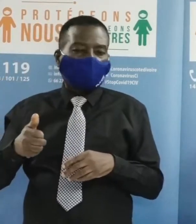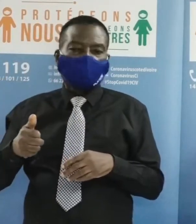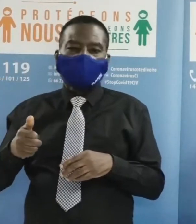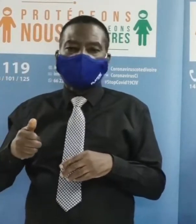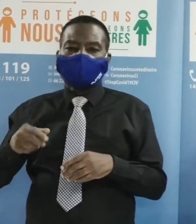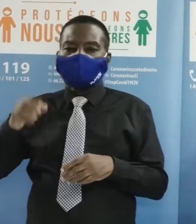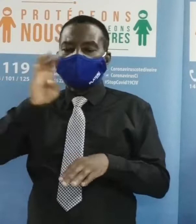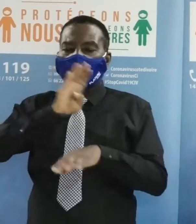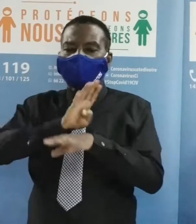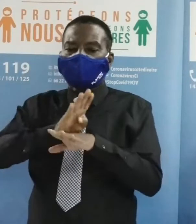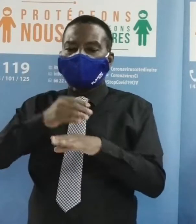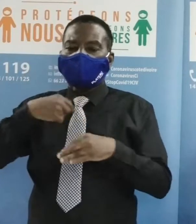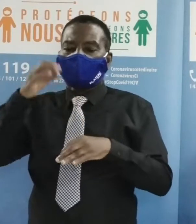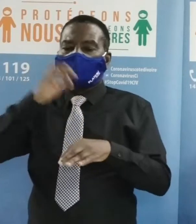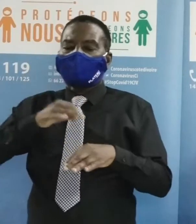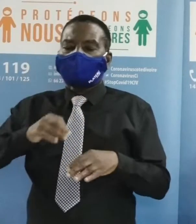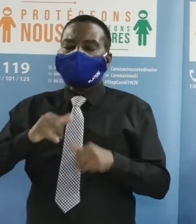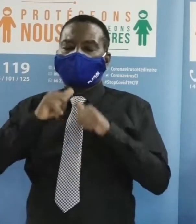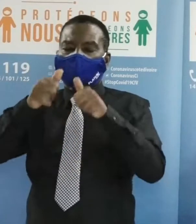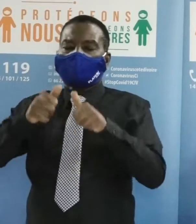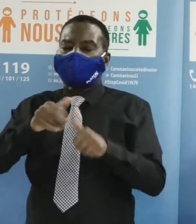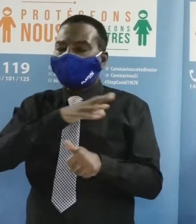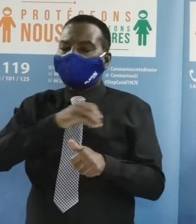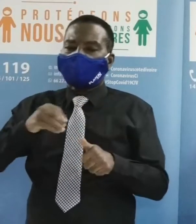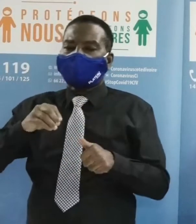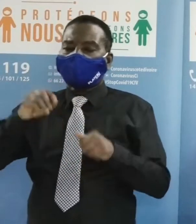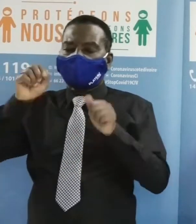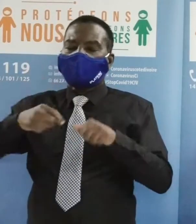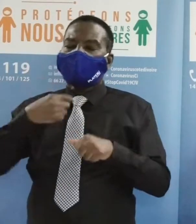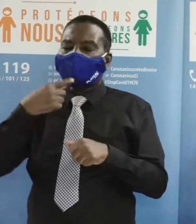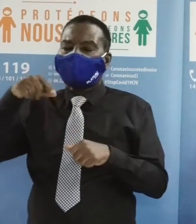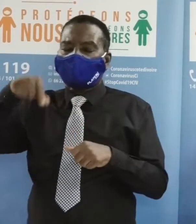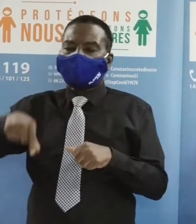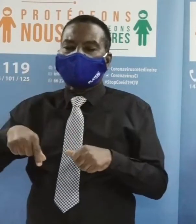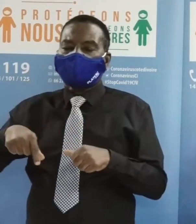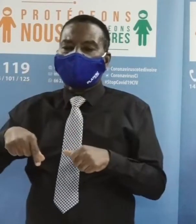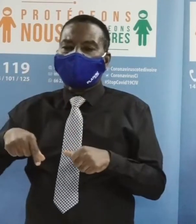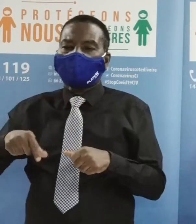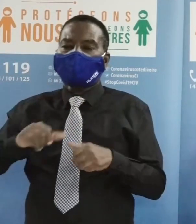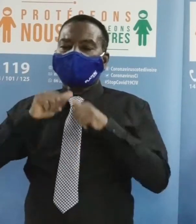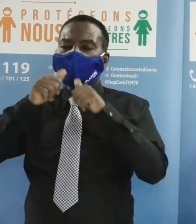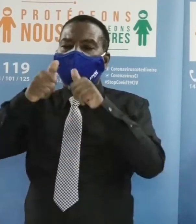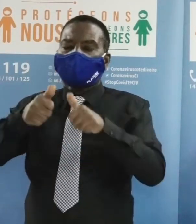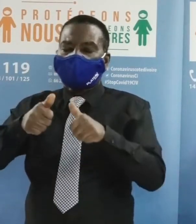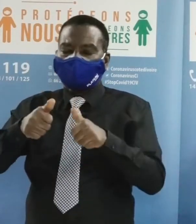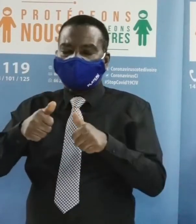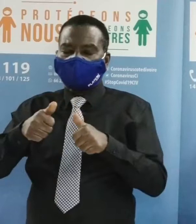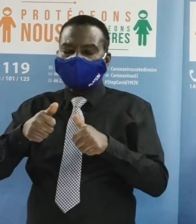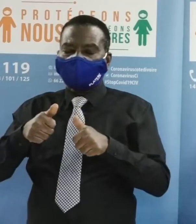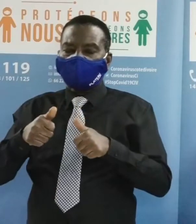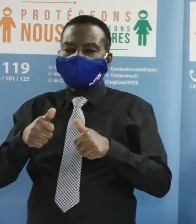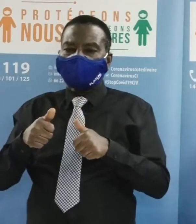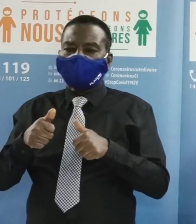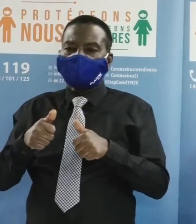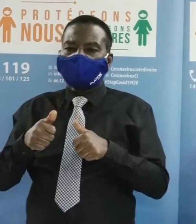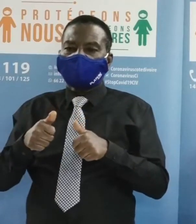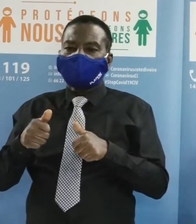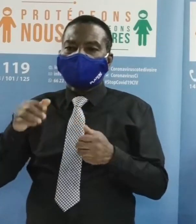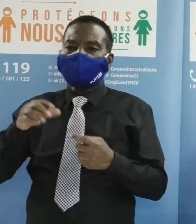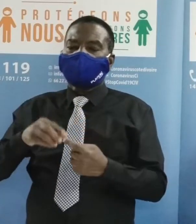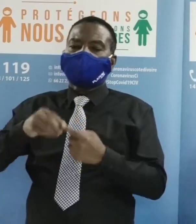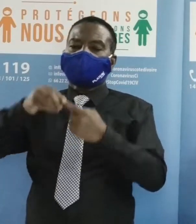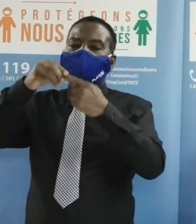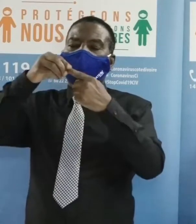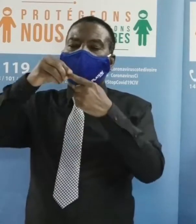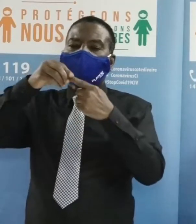bénéficié de dons et je peux dire que ce sont des dents particulier